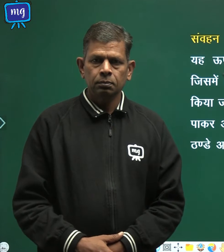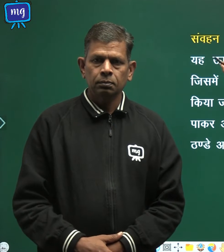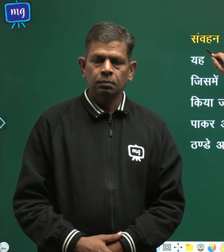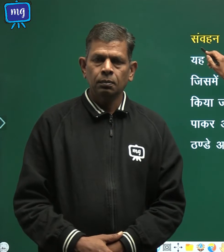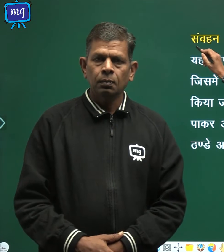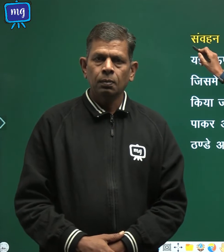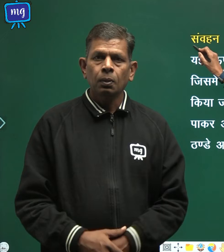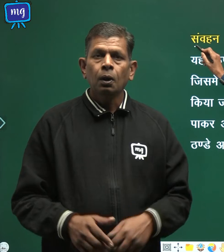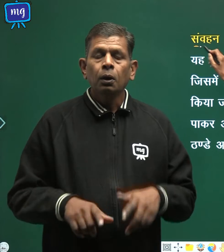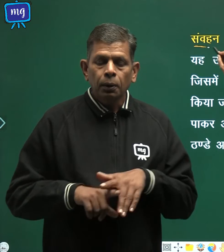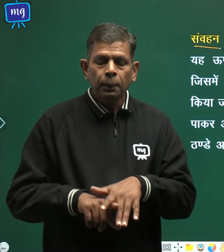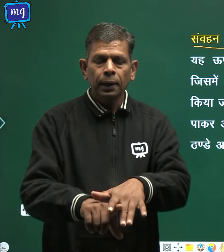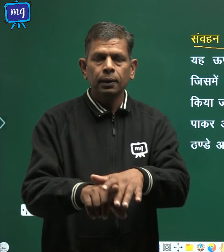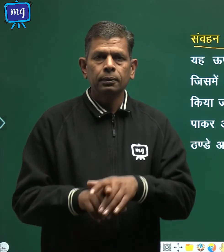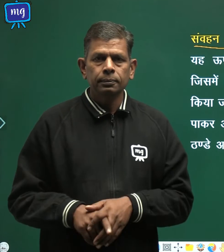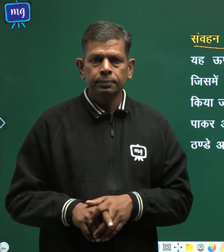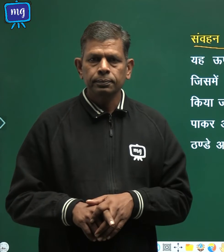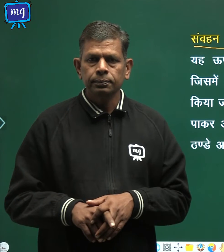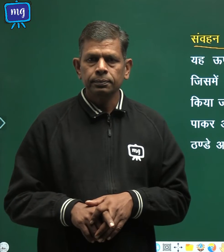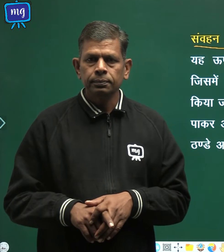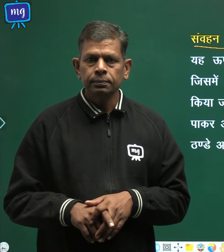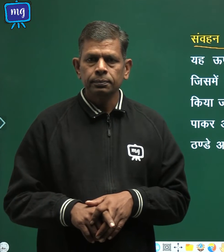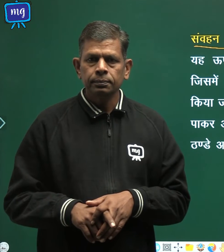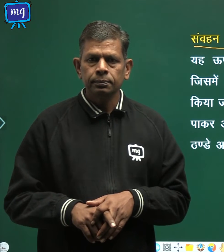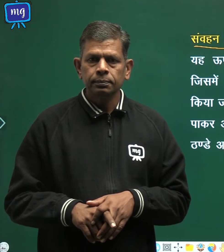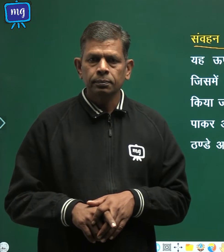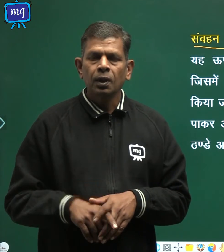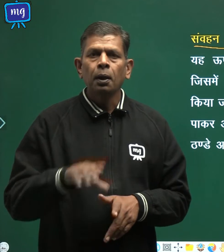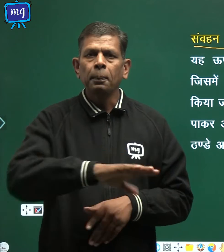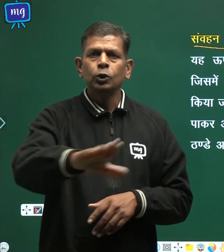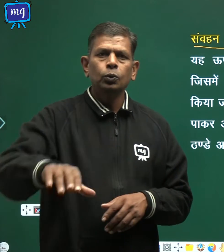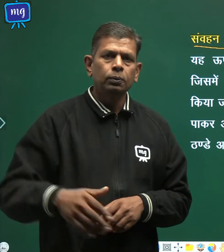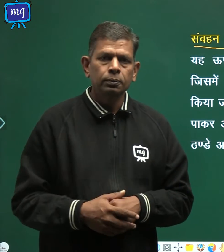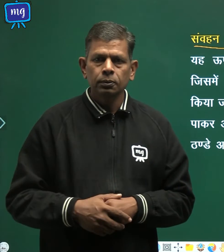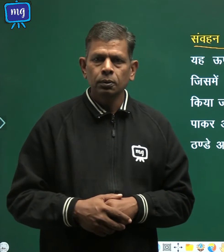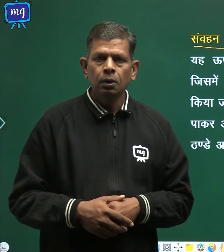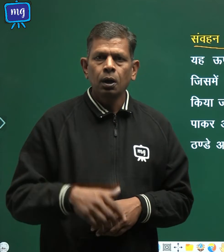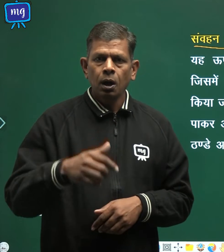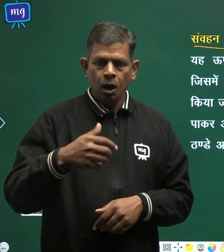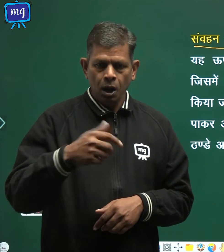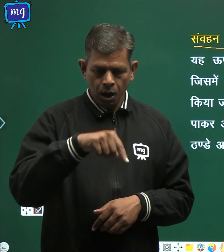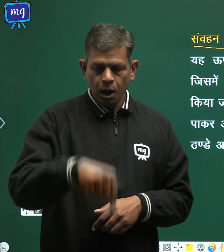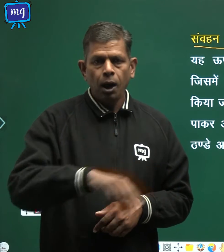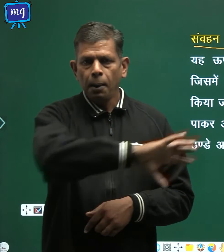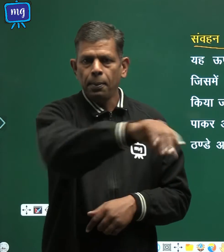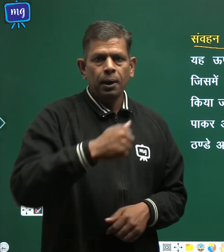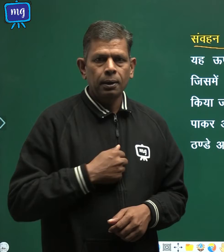संवहन। बच्चों, अब हम समझेंगे